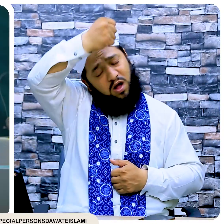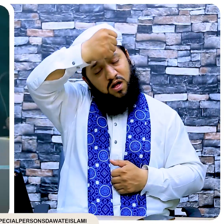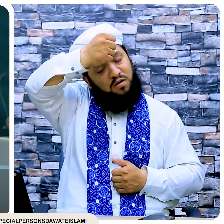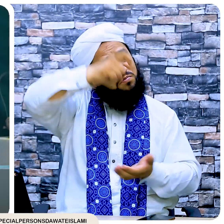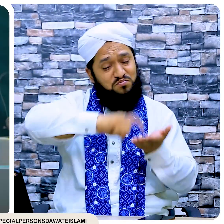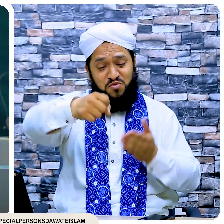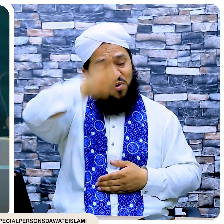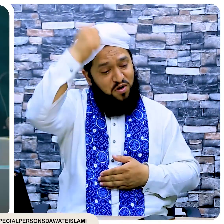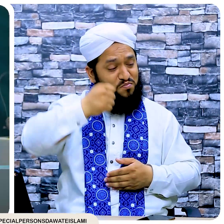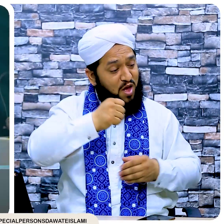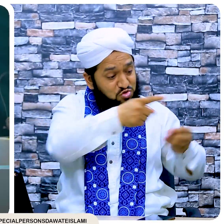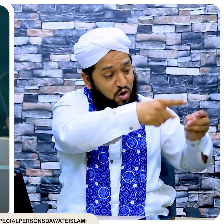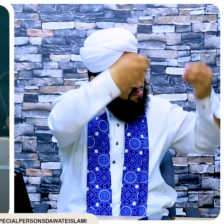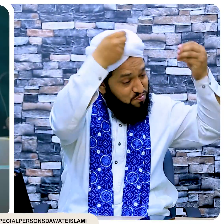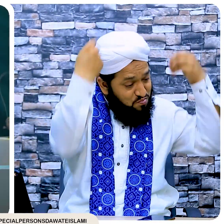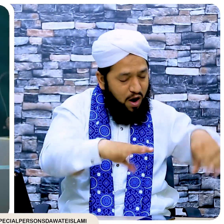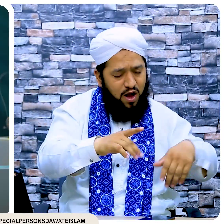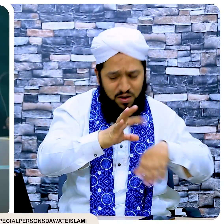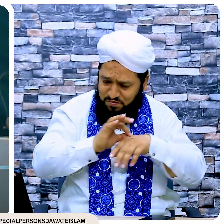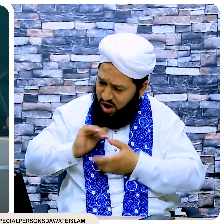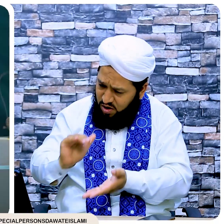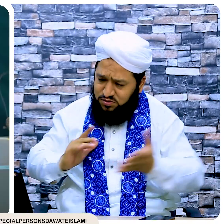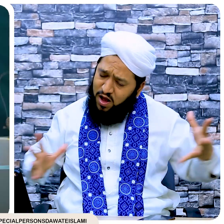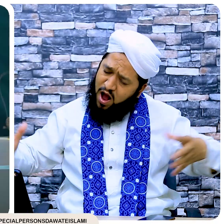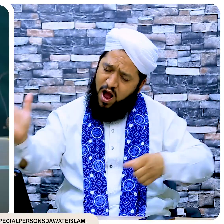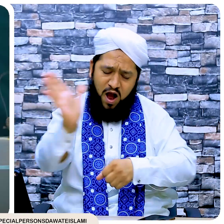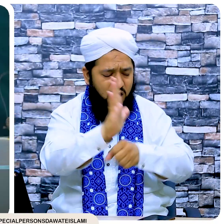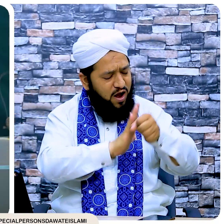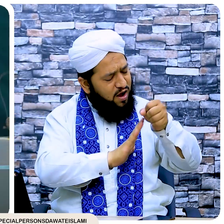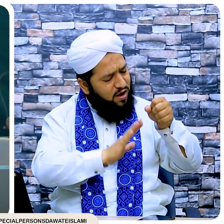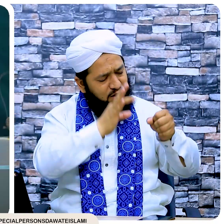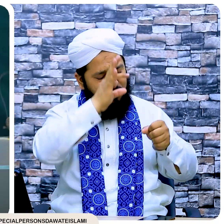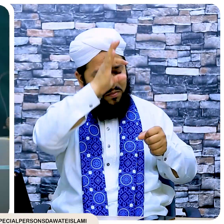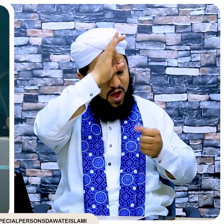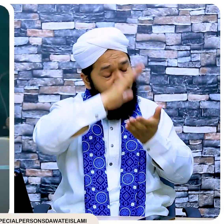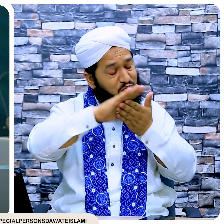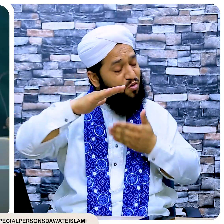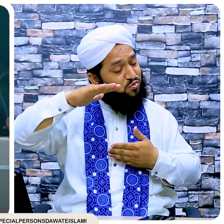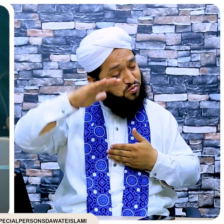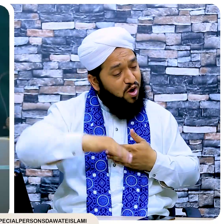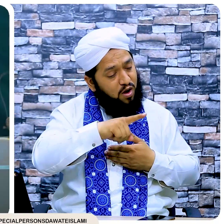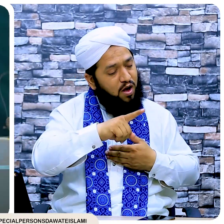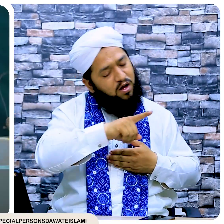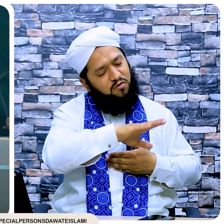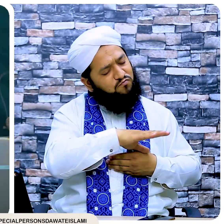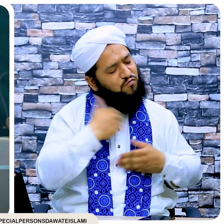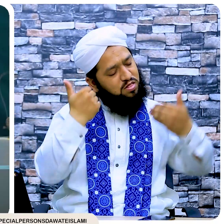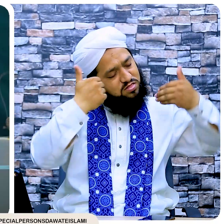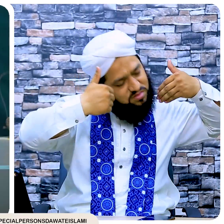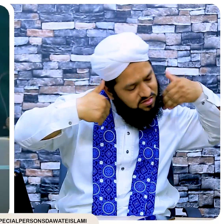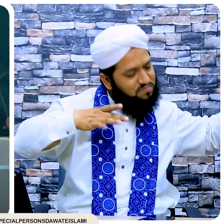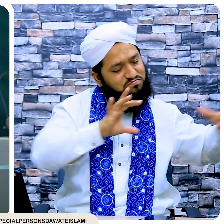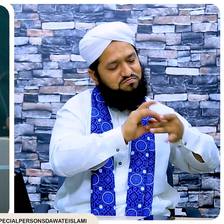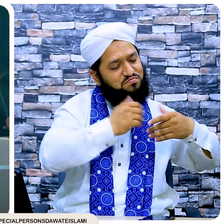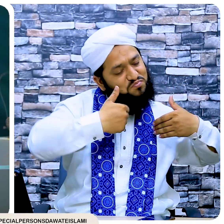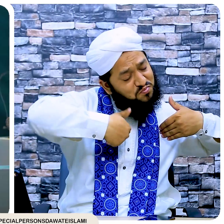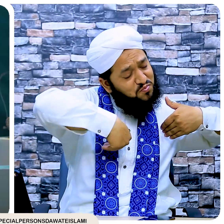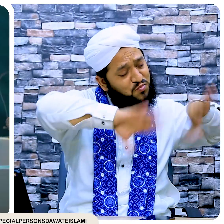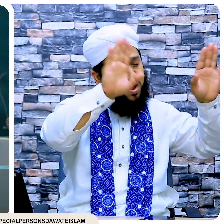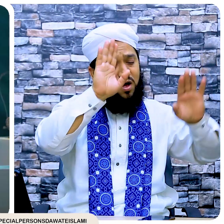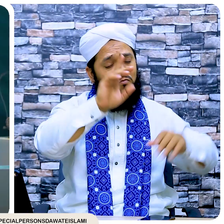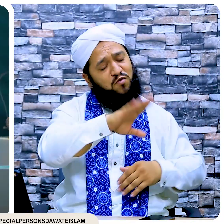ہرگز ایسا نہ کریں گے، بلکہ اپنی جانیں، اپنے بال بچے آپ کے قدموں پر فدا کر دیں گے، آپ پر قربان ہو کر مر جائیں گے، اللہ